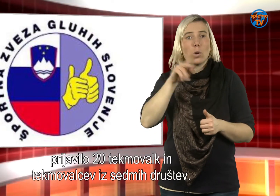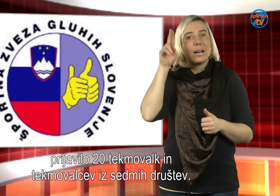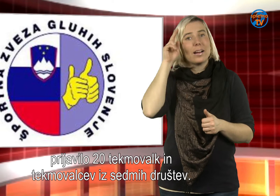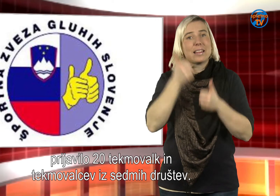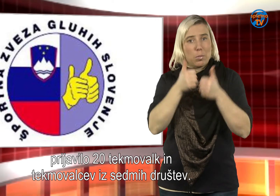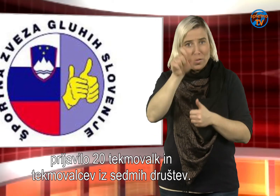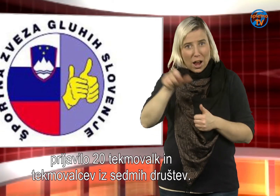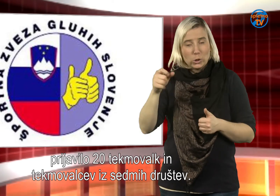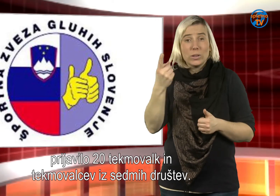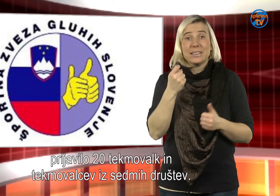društev.